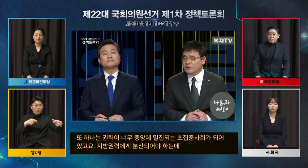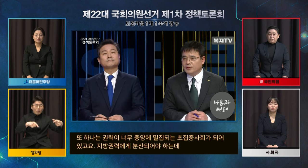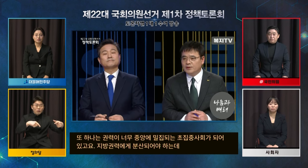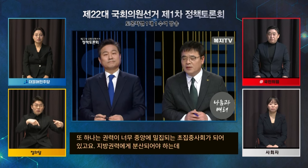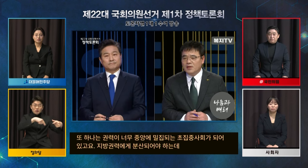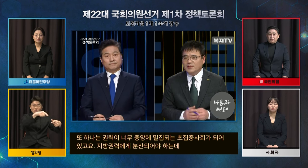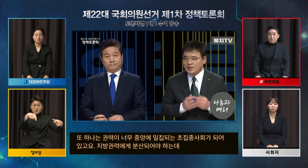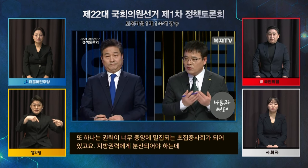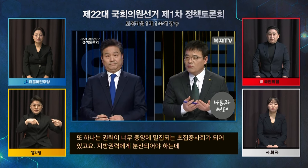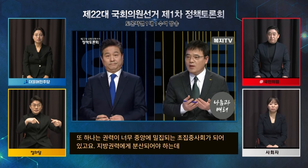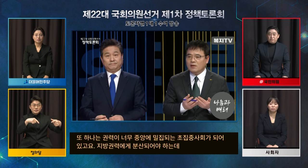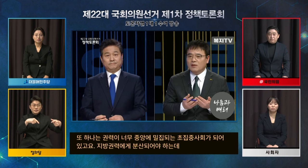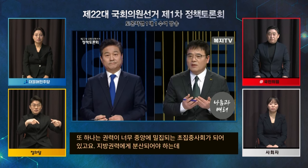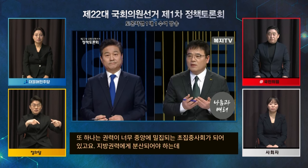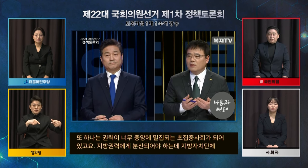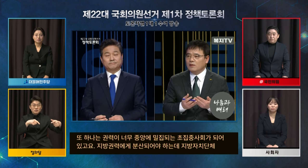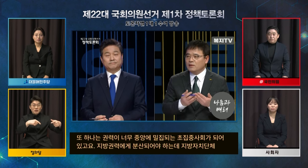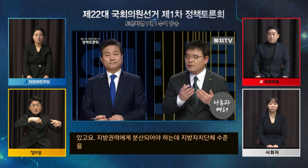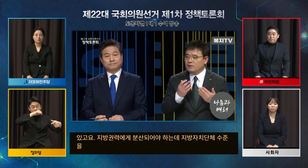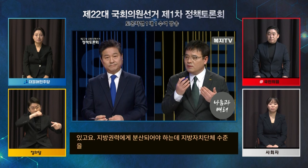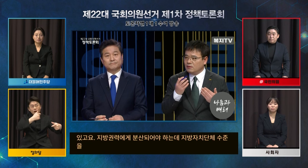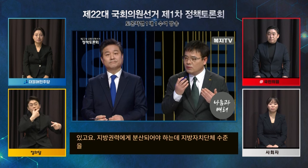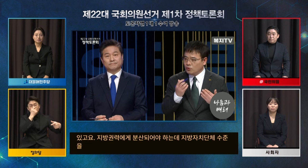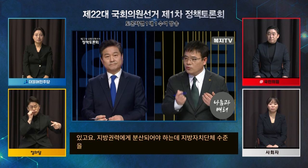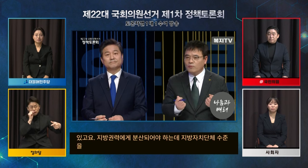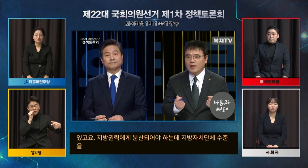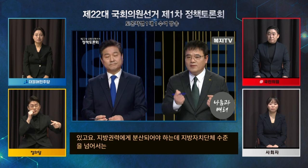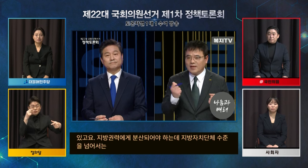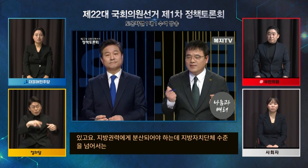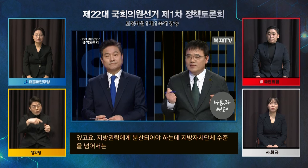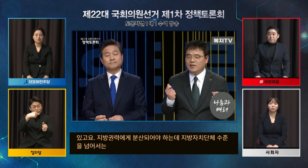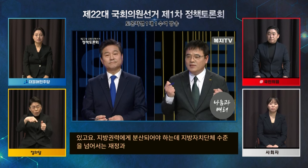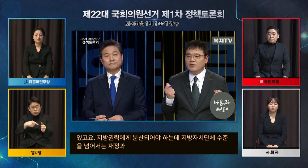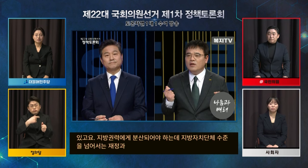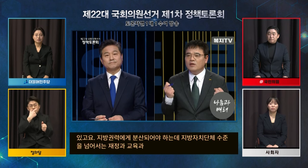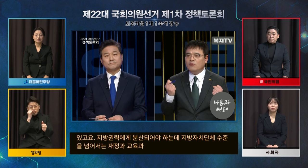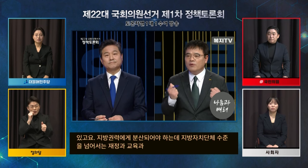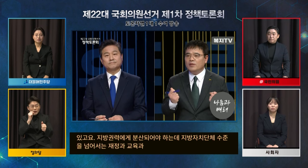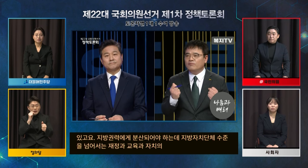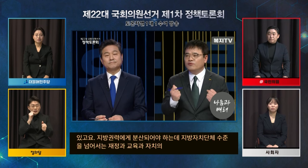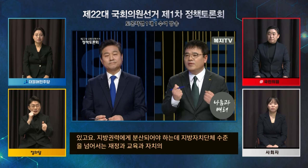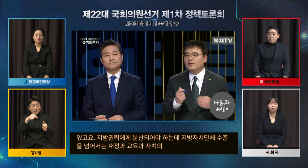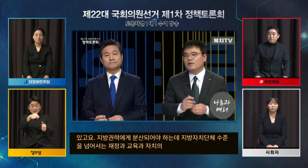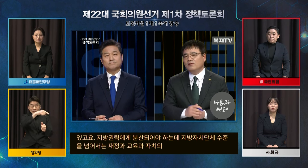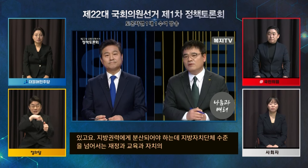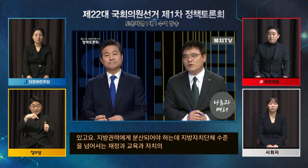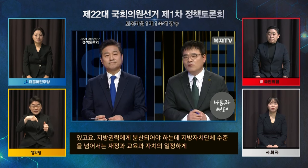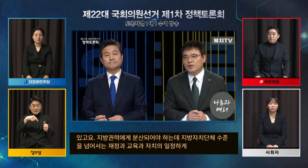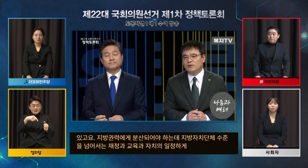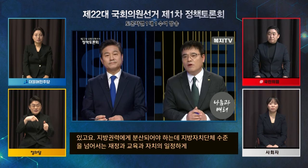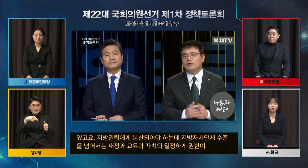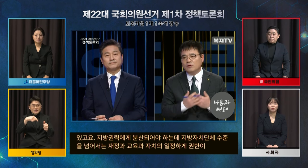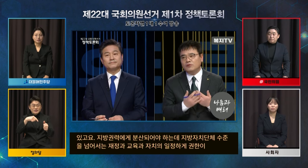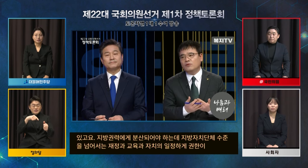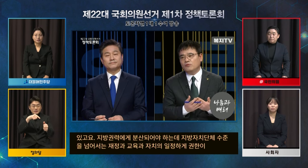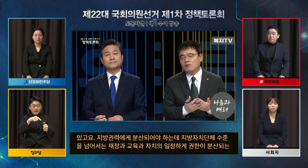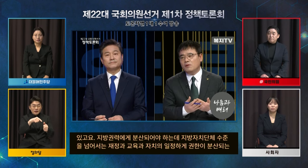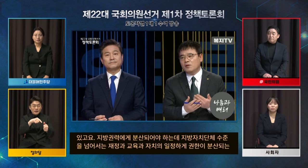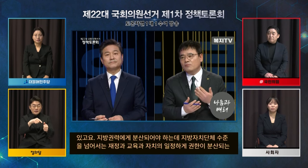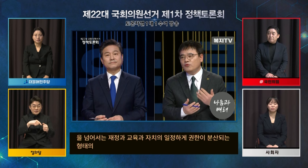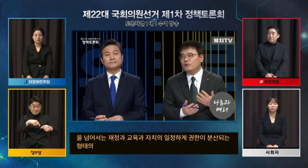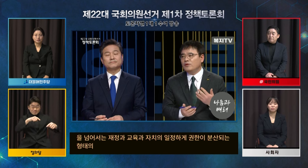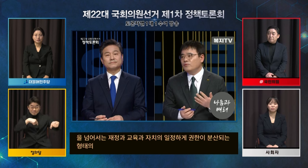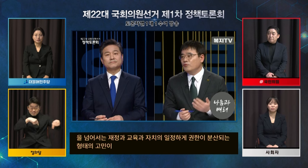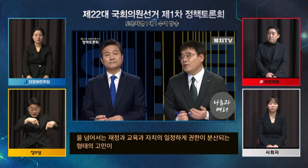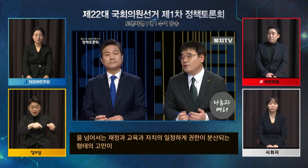넘어서는 재정과 교육과 자치의 일정하게 권한이 분산되는 형태의 고민이 더 적극적으로